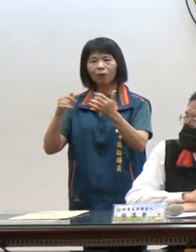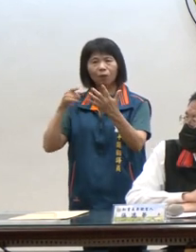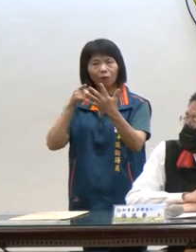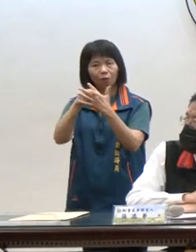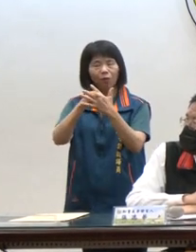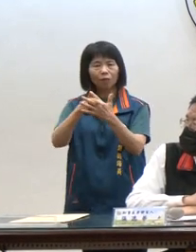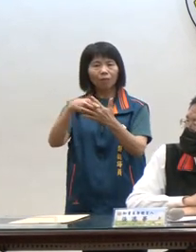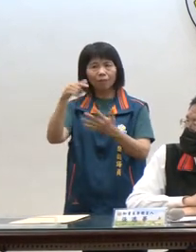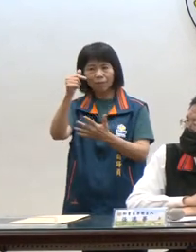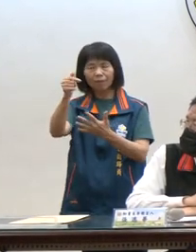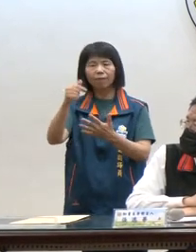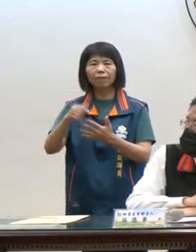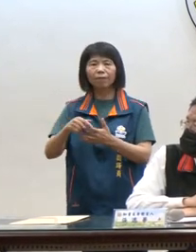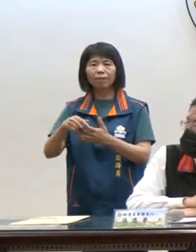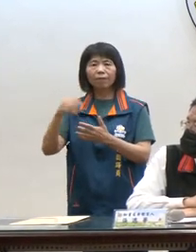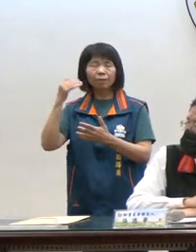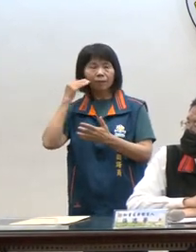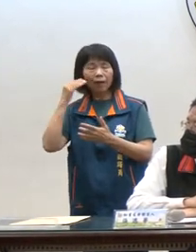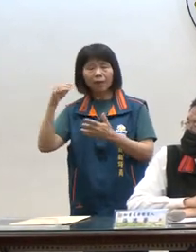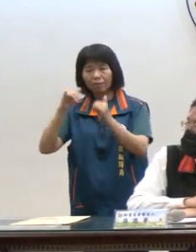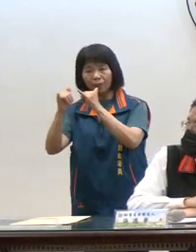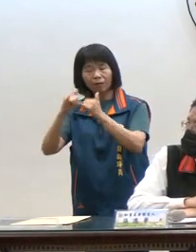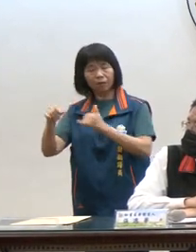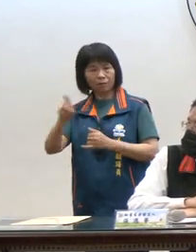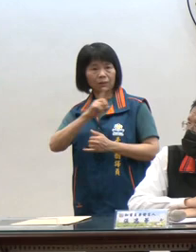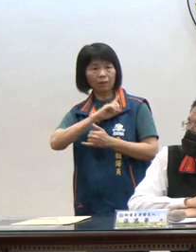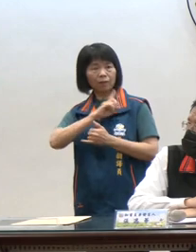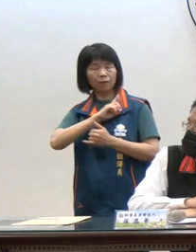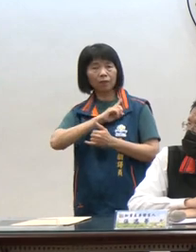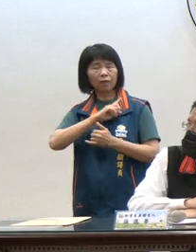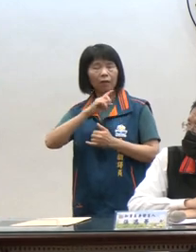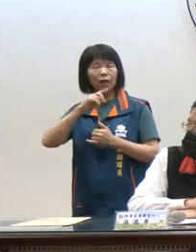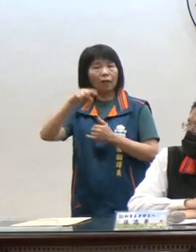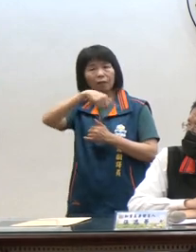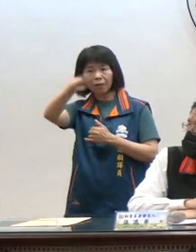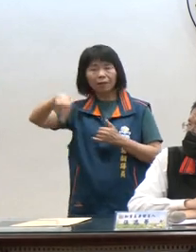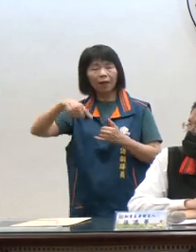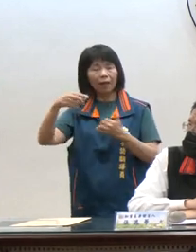给予相关的医疗及筛检安排。记者林杰，花莲市采访报道。